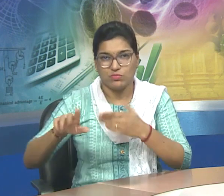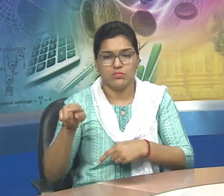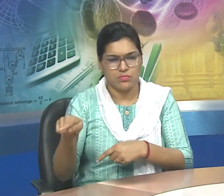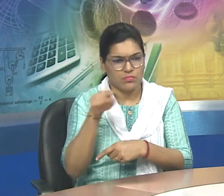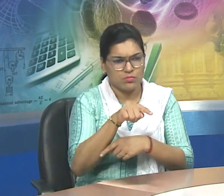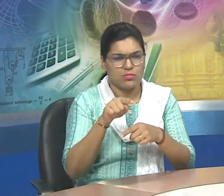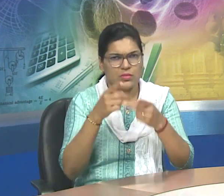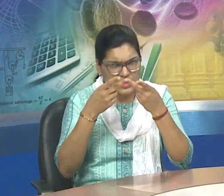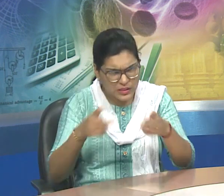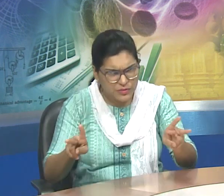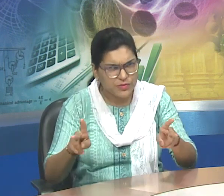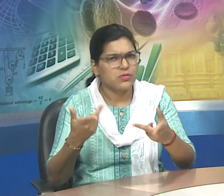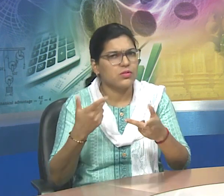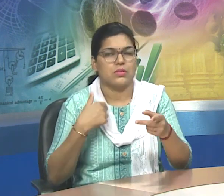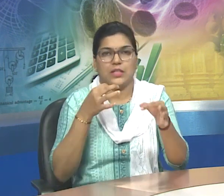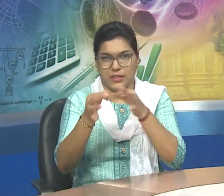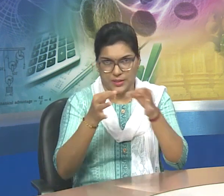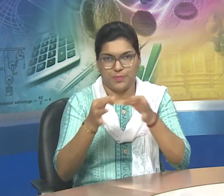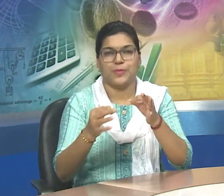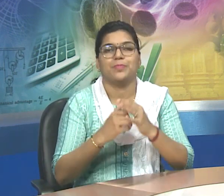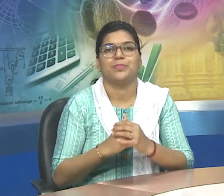अब हम स्टेट और नेशन